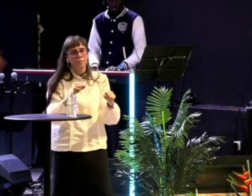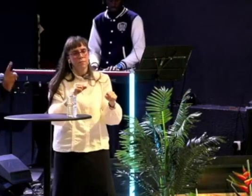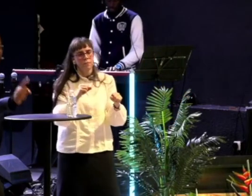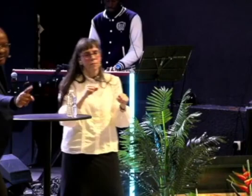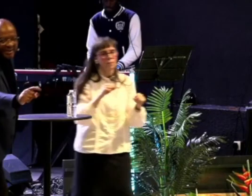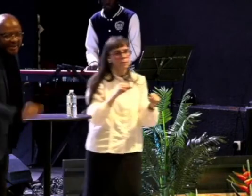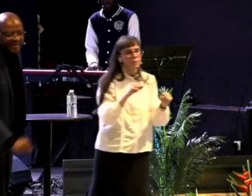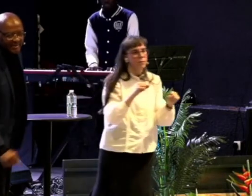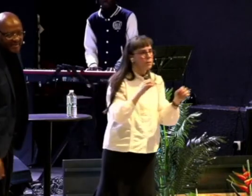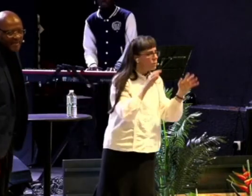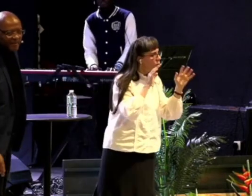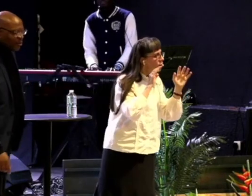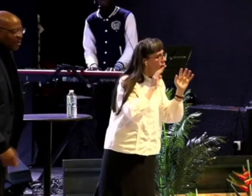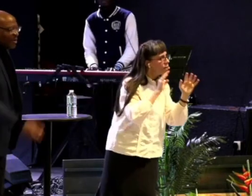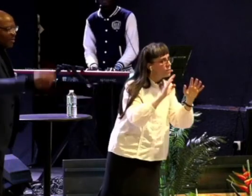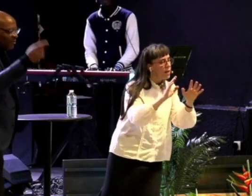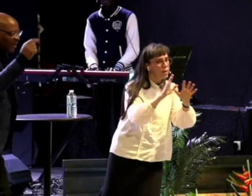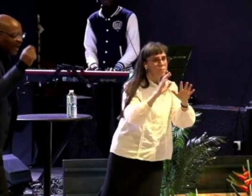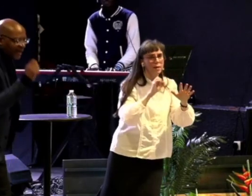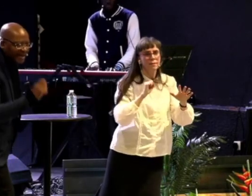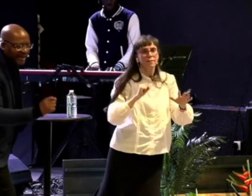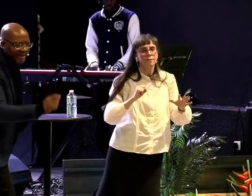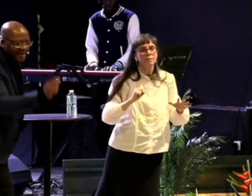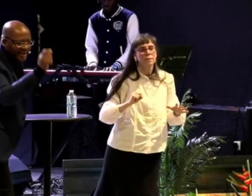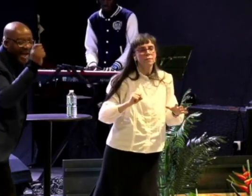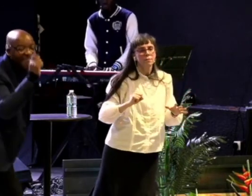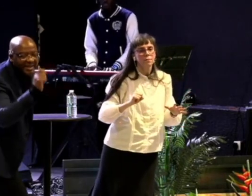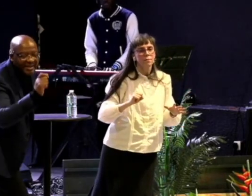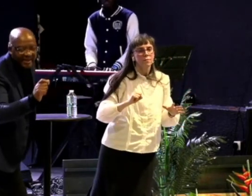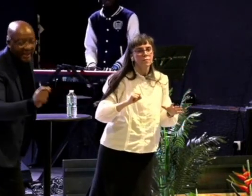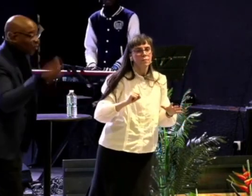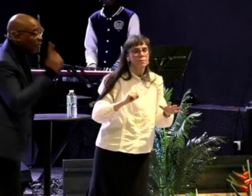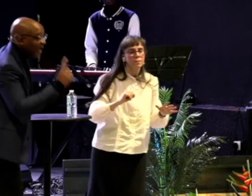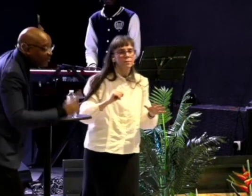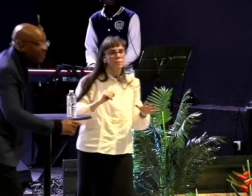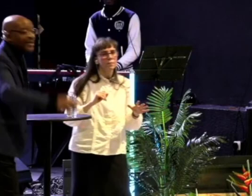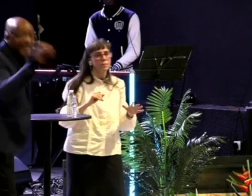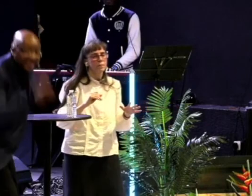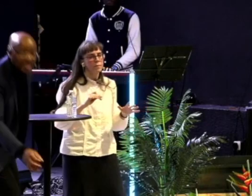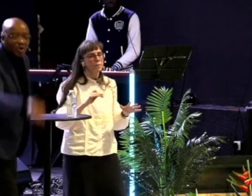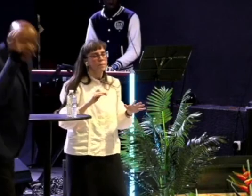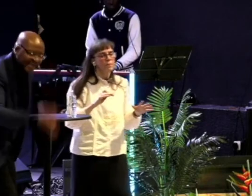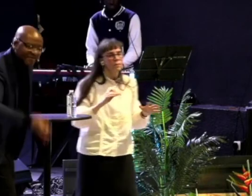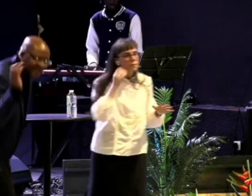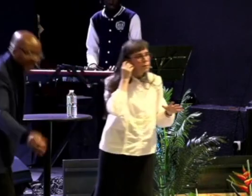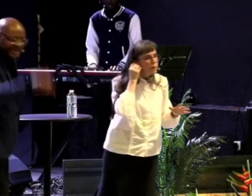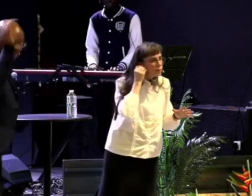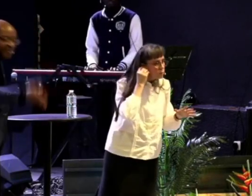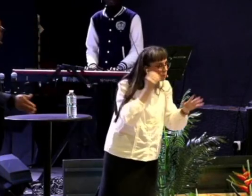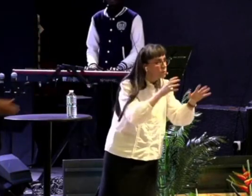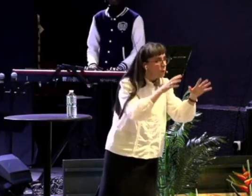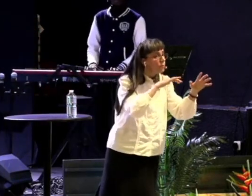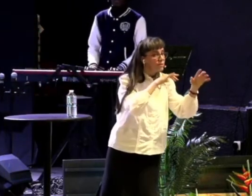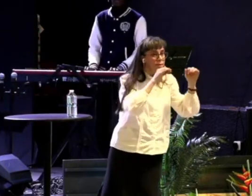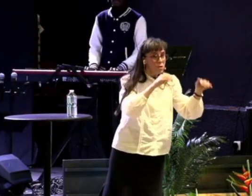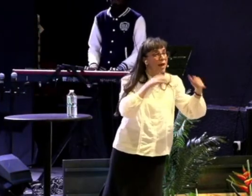qui sont destinés à exercer un ministère. Donc la Bible dit, les anges ont un ministère, c'est